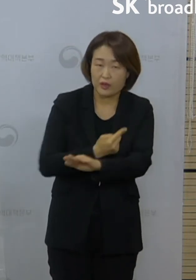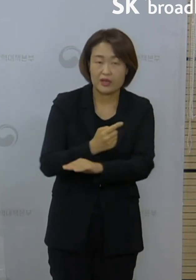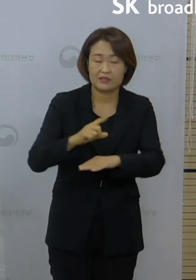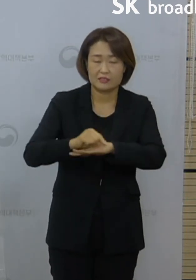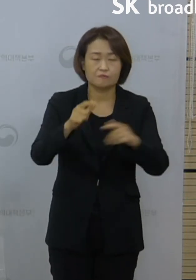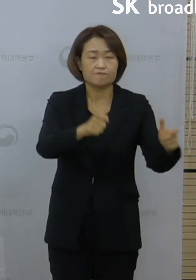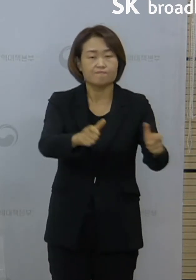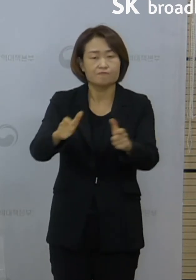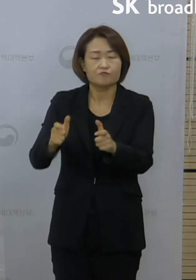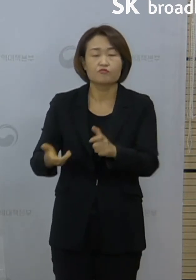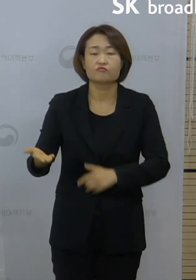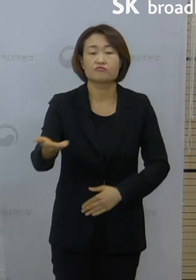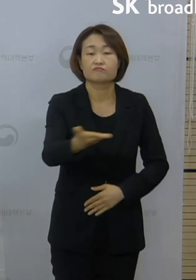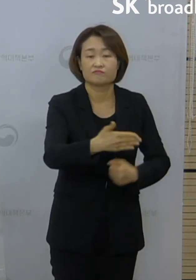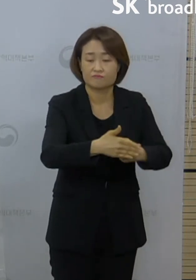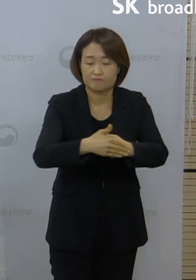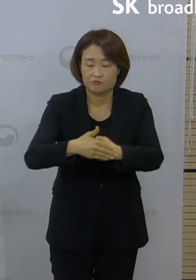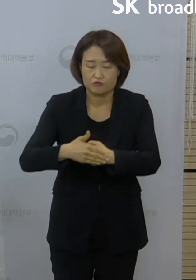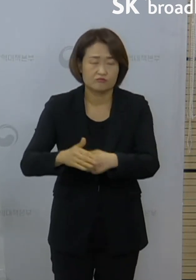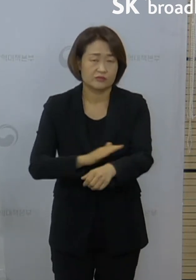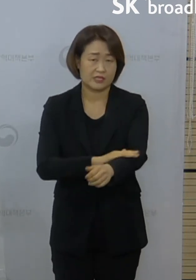협조를 부탁드리겠습니다